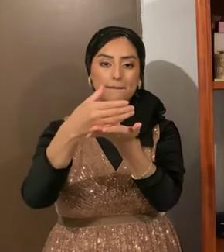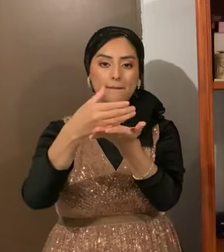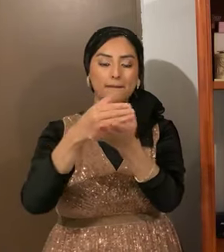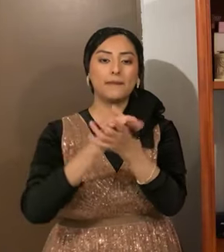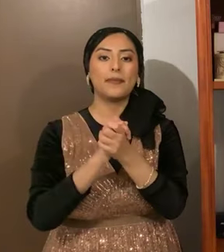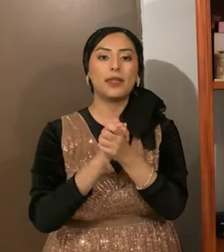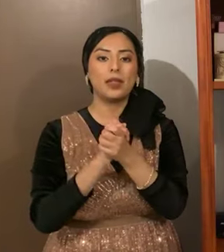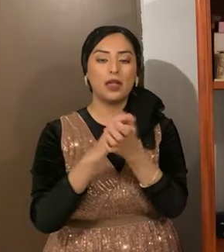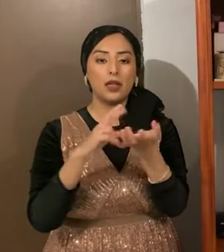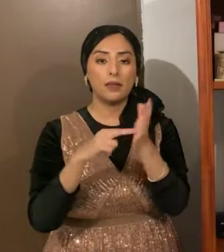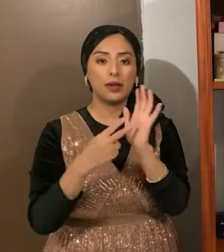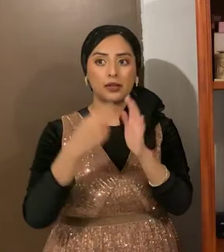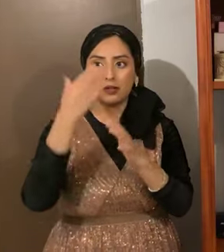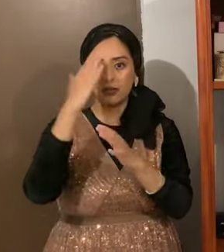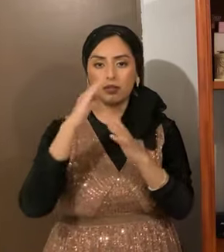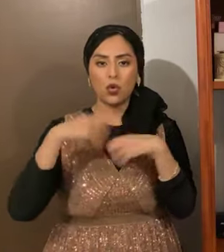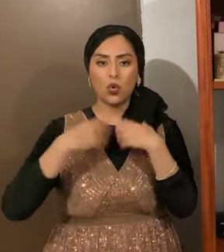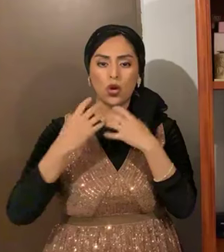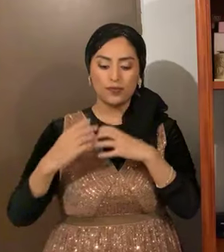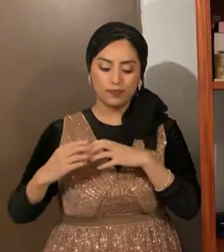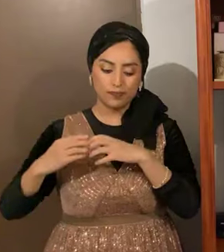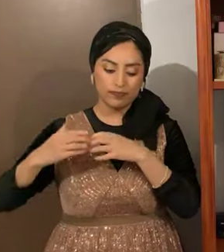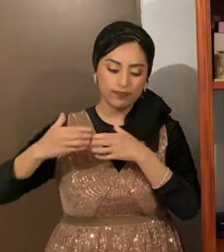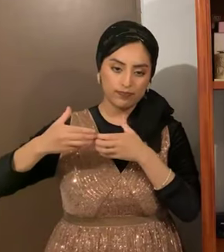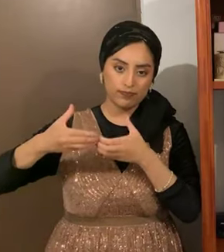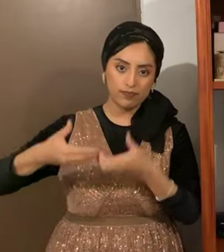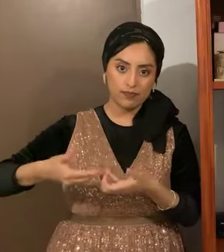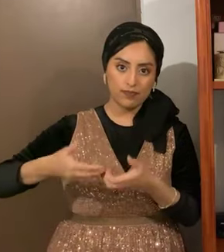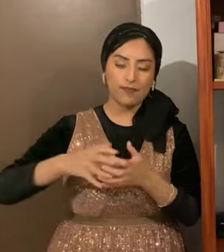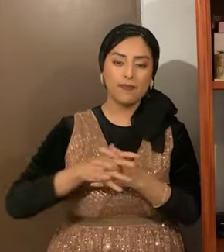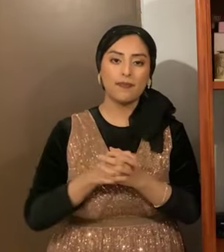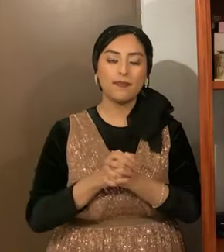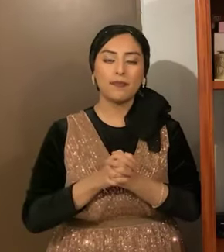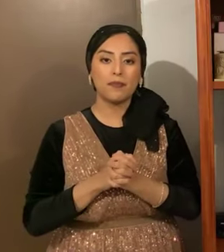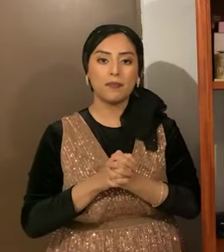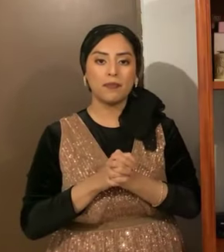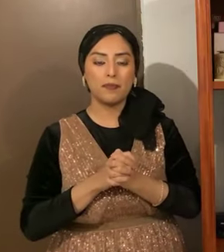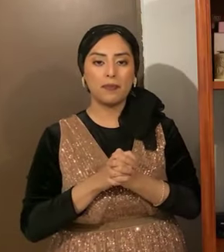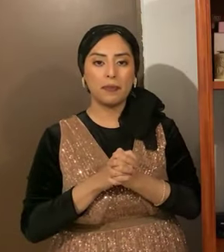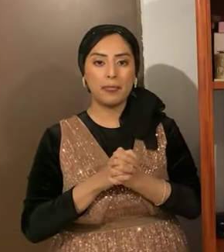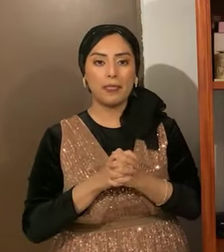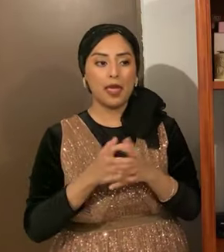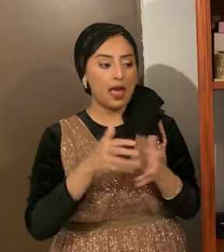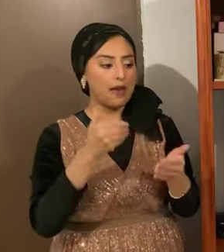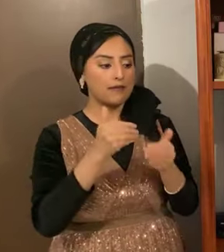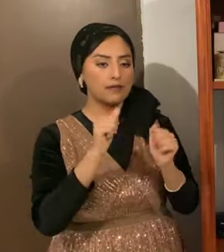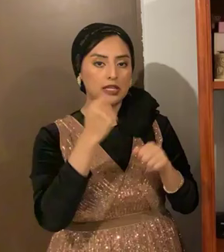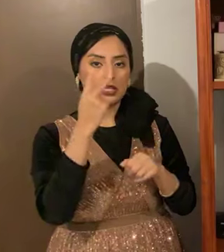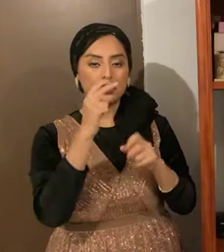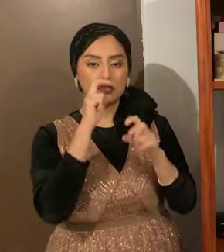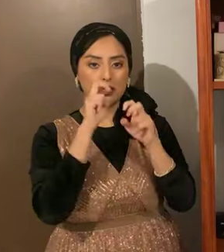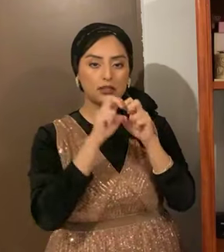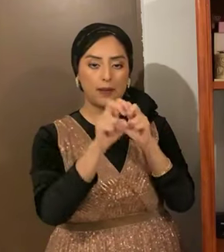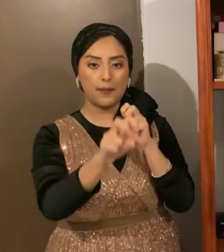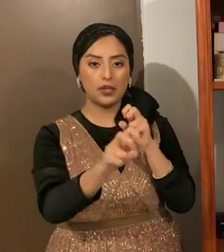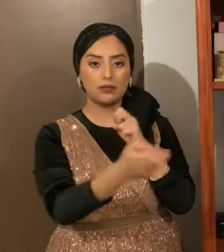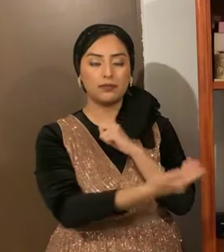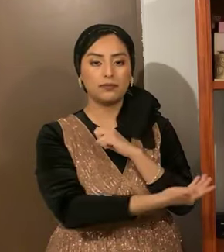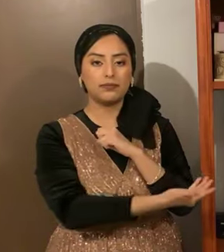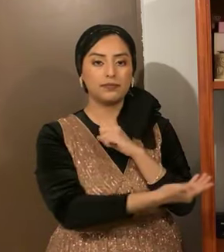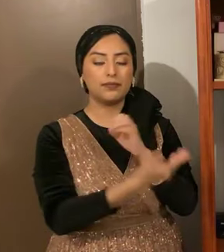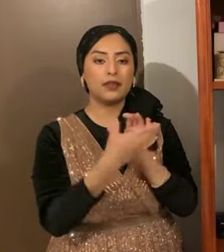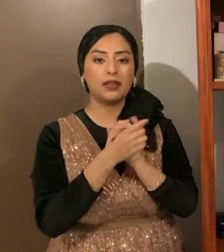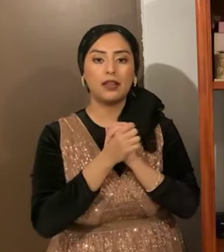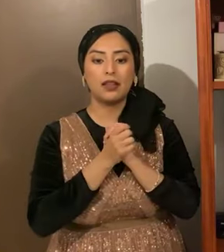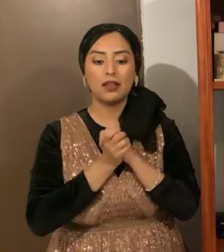que representa la copa de la ira. Y ahí tienen ustedes Hidra, la serpiente. A la derecha